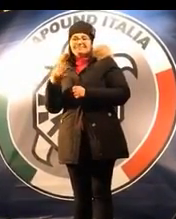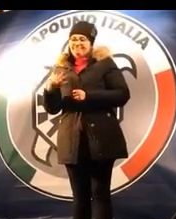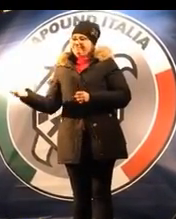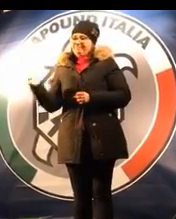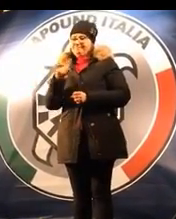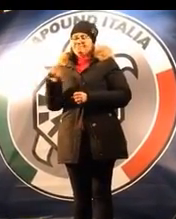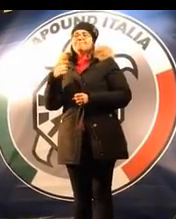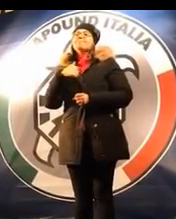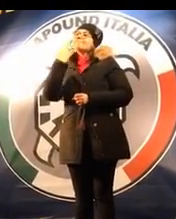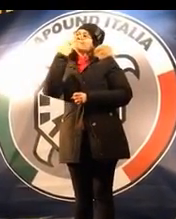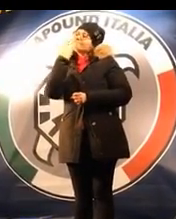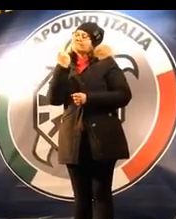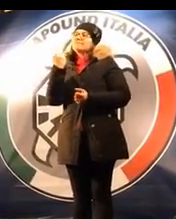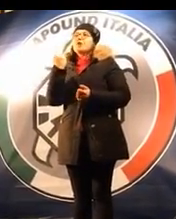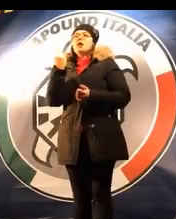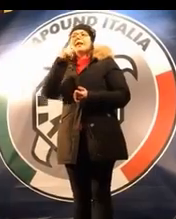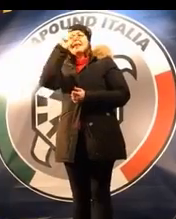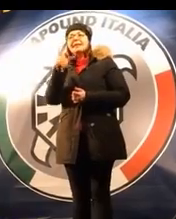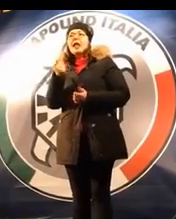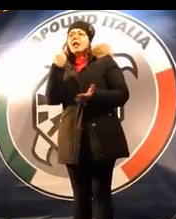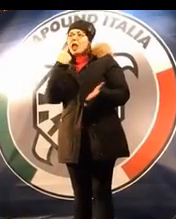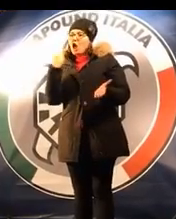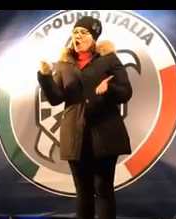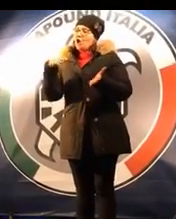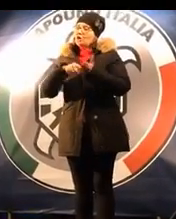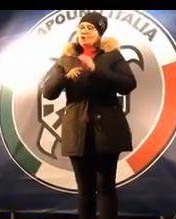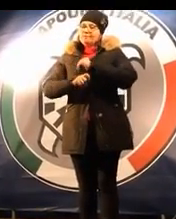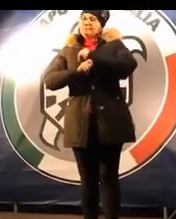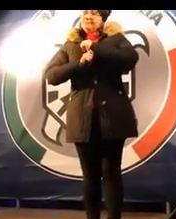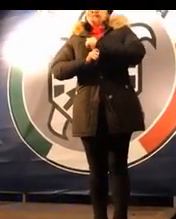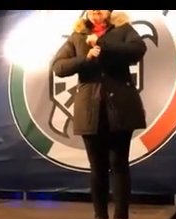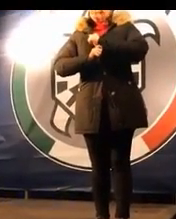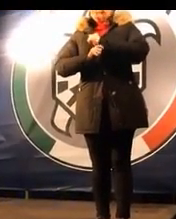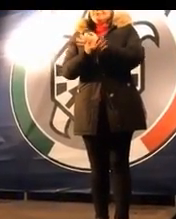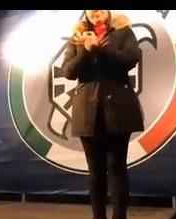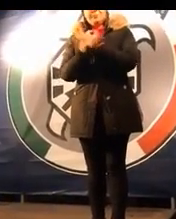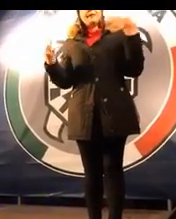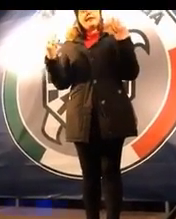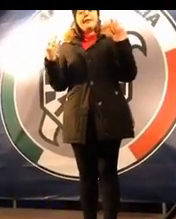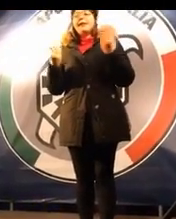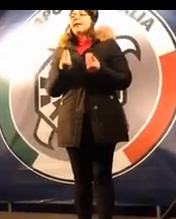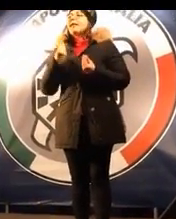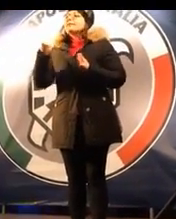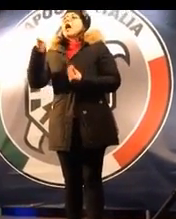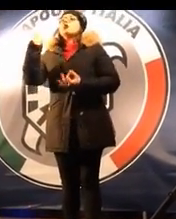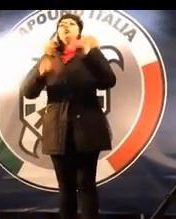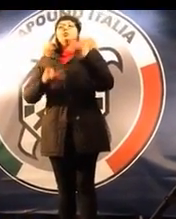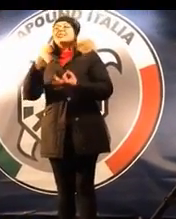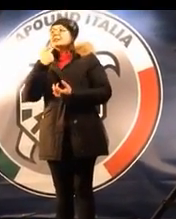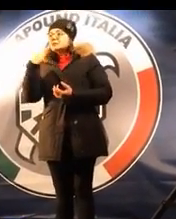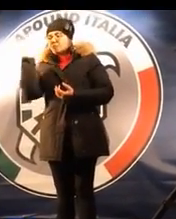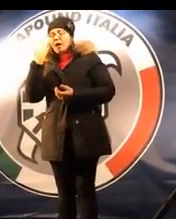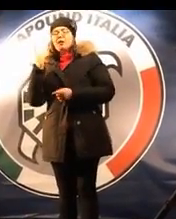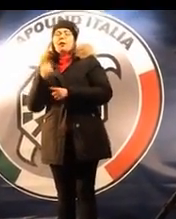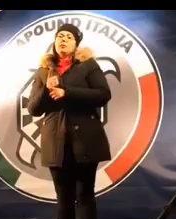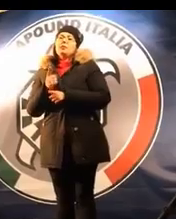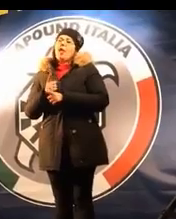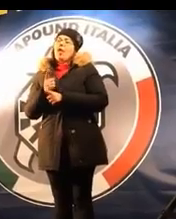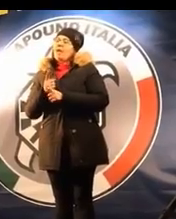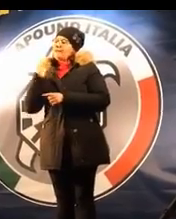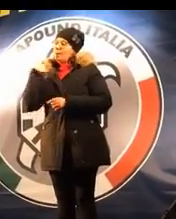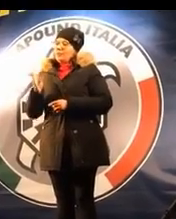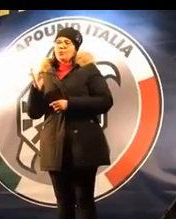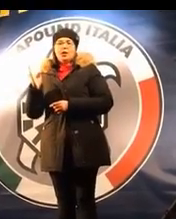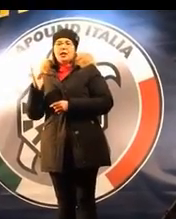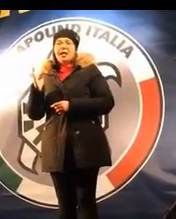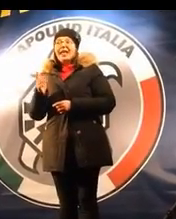l'Italia torni ad essere inflessibile da questo punto di vista e garantire la giustizia, perché chi sbaglia deve pagare, gli italiani per primi, perché